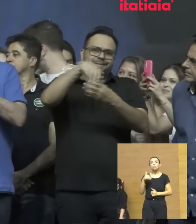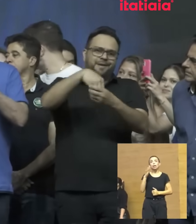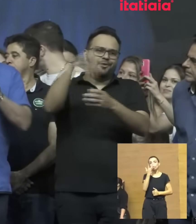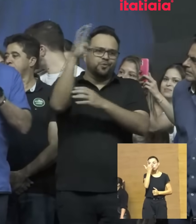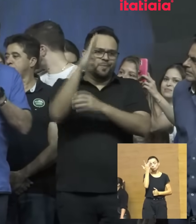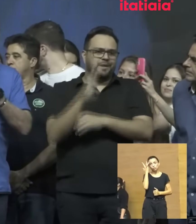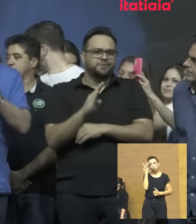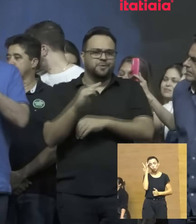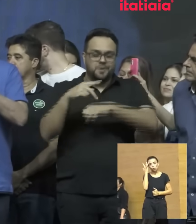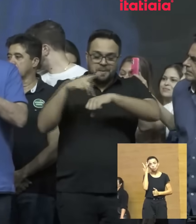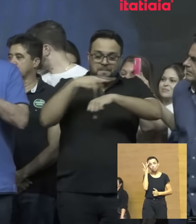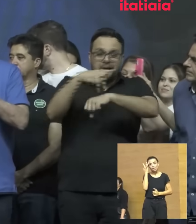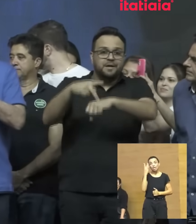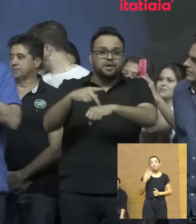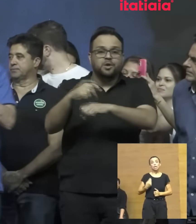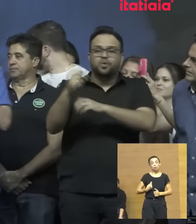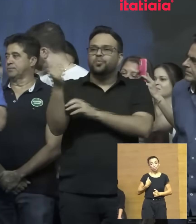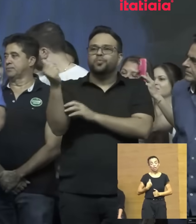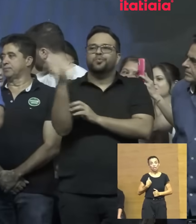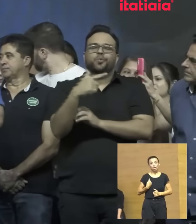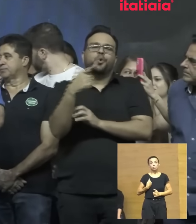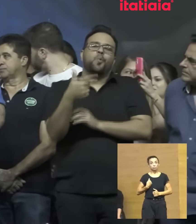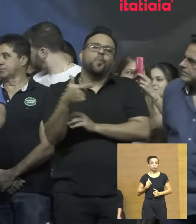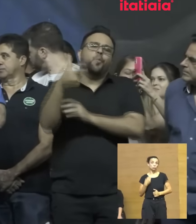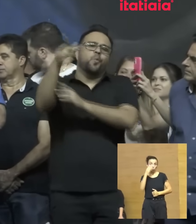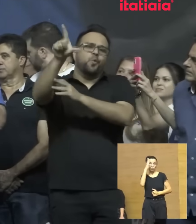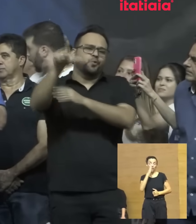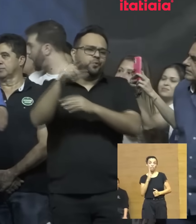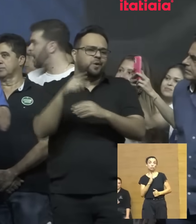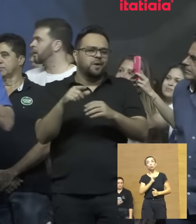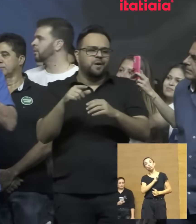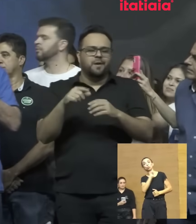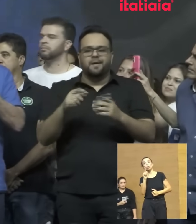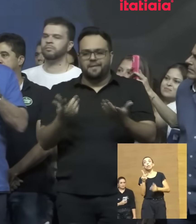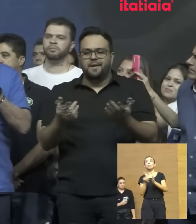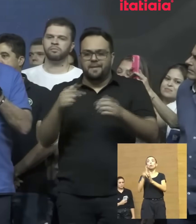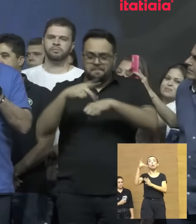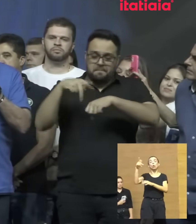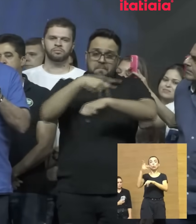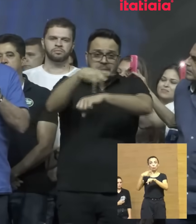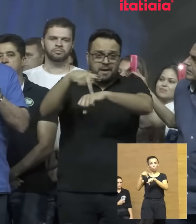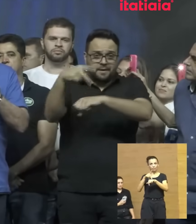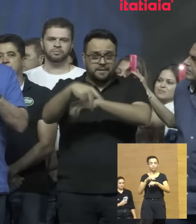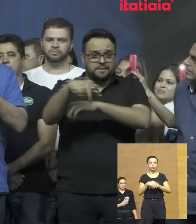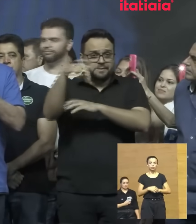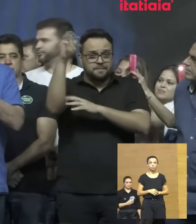desse país aqui do que lá. E é um país onde realmente